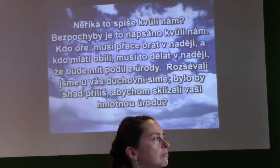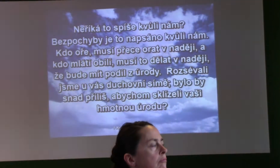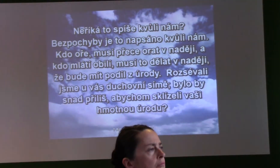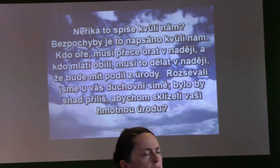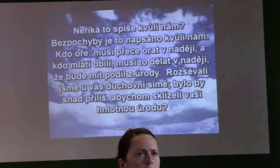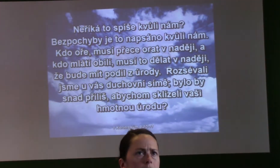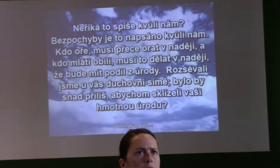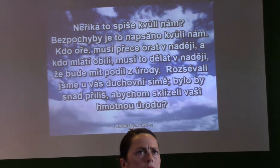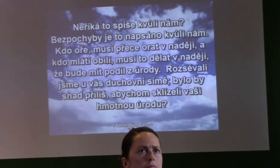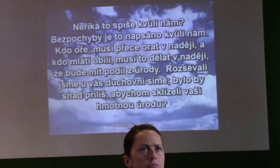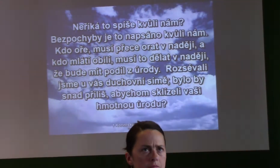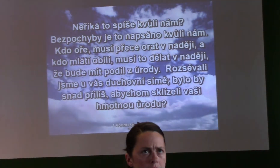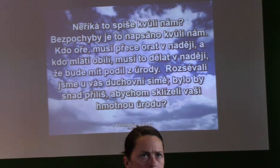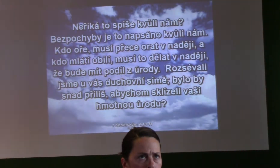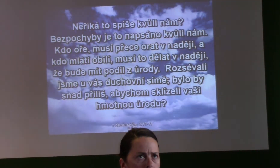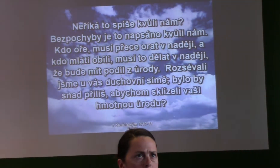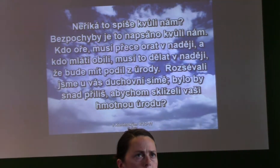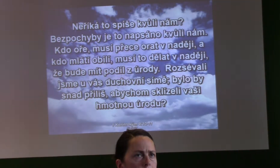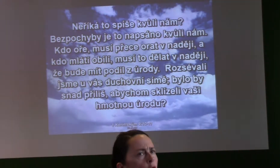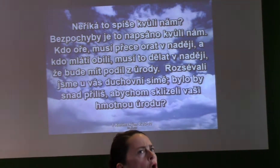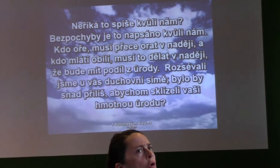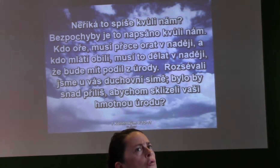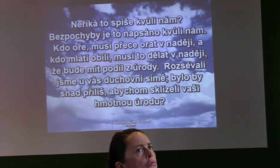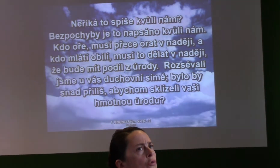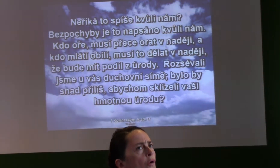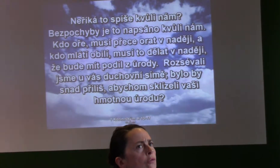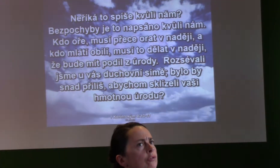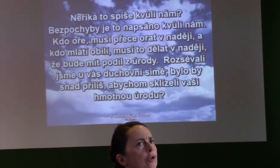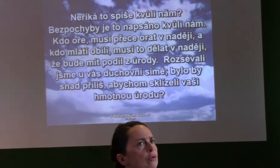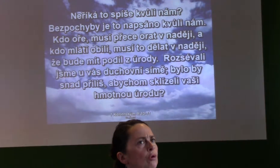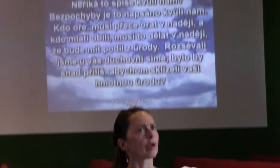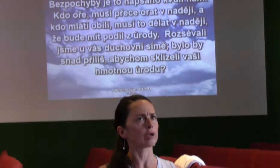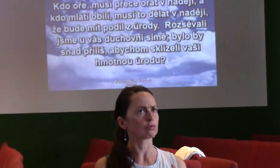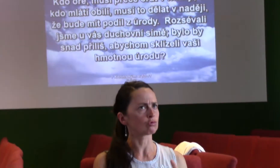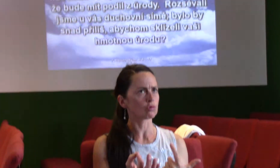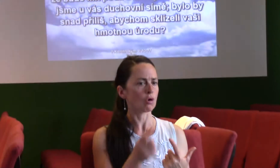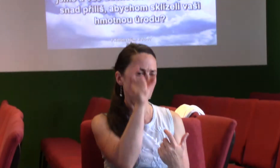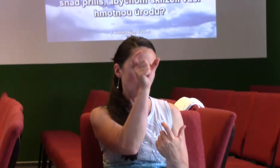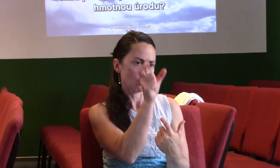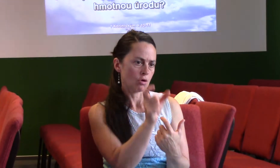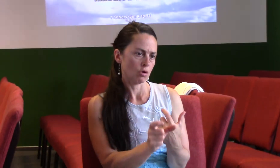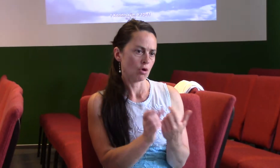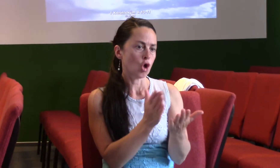služebnicích, kteří jsou na plný uvazek, kteří kážou slovo a kteří vyučují.